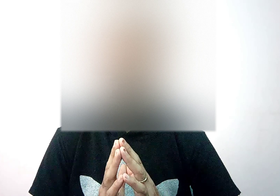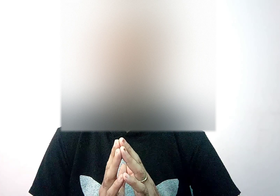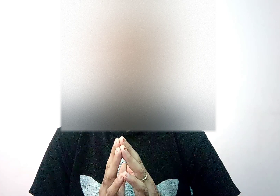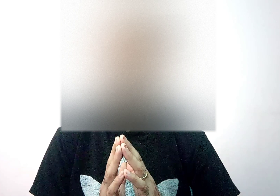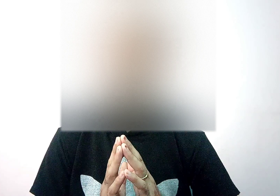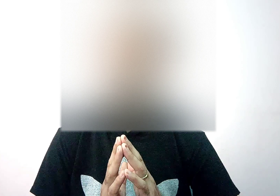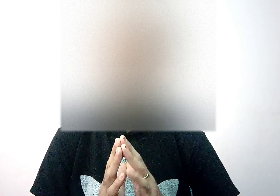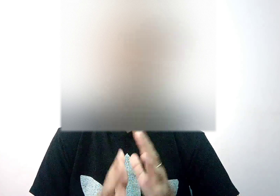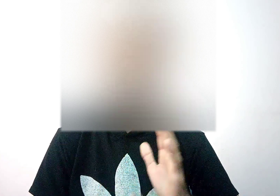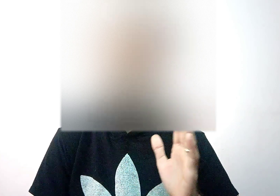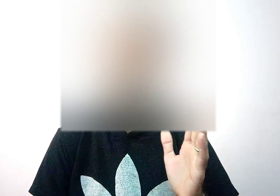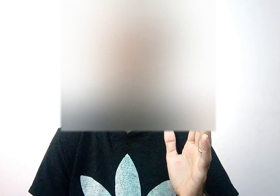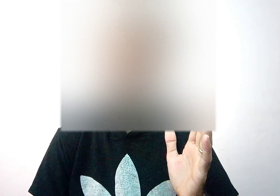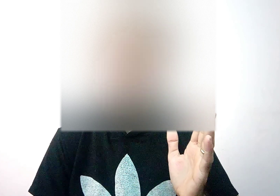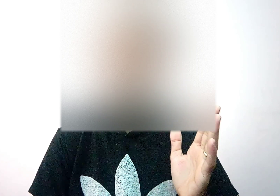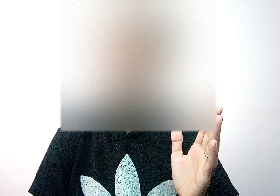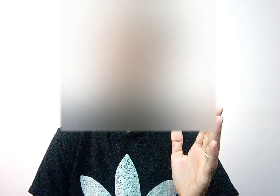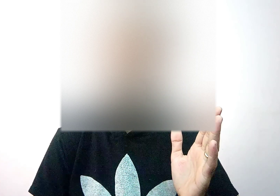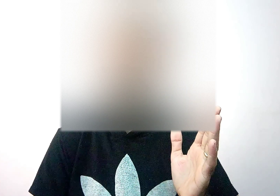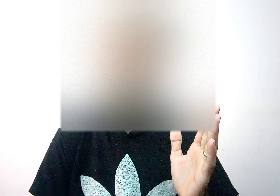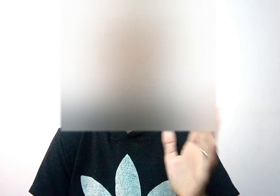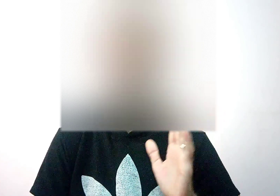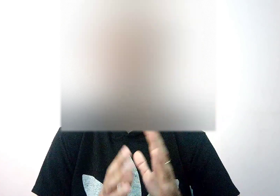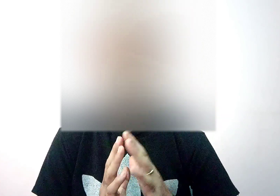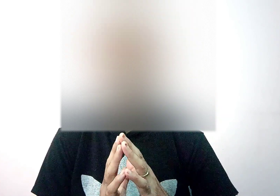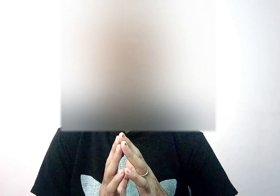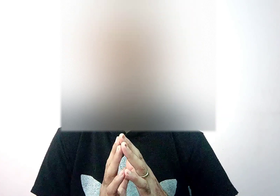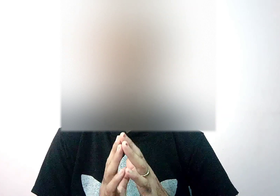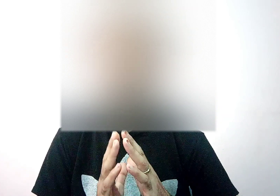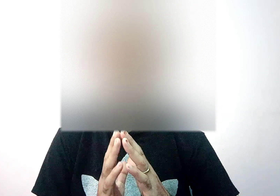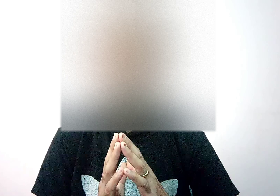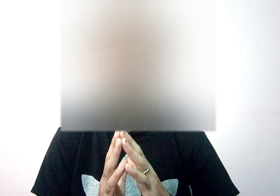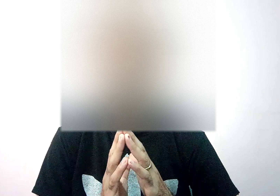او الاحداث اللي بتتم في اقليم تيجراي؟ ممكن. هل ممكن ما